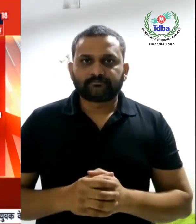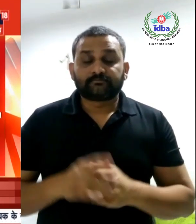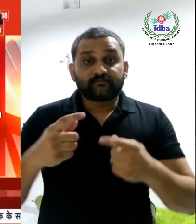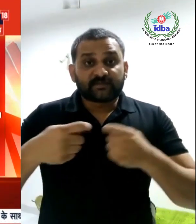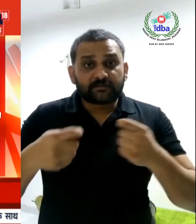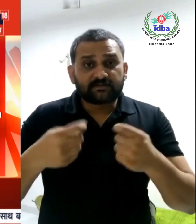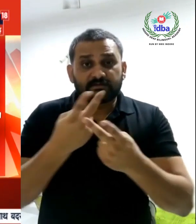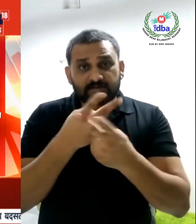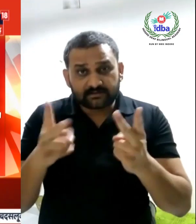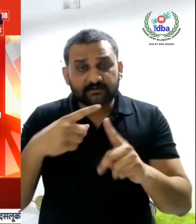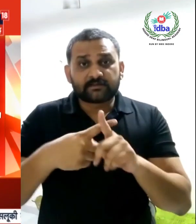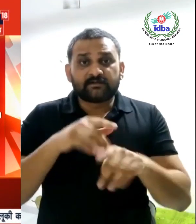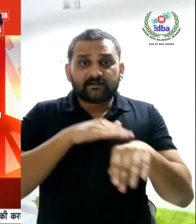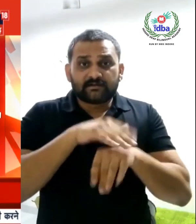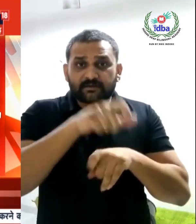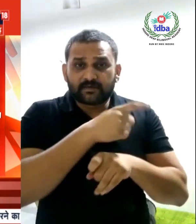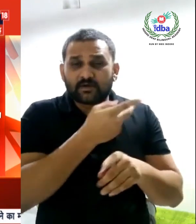उद्योग जगत और श्रमिकों के बीच भी